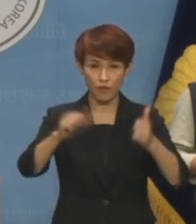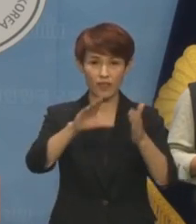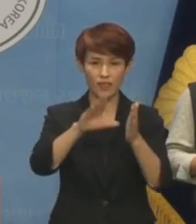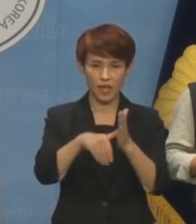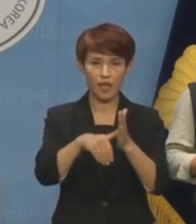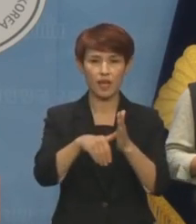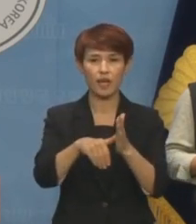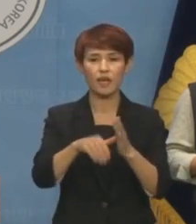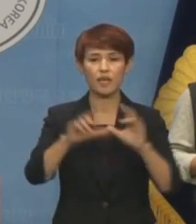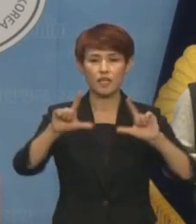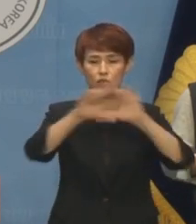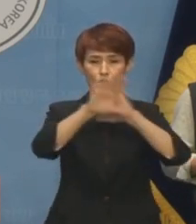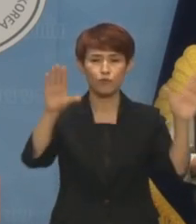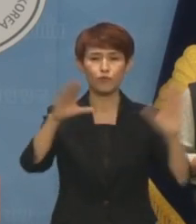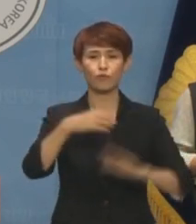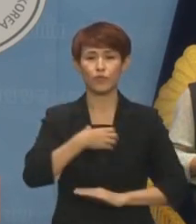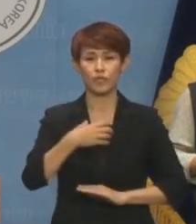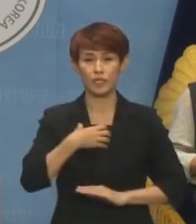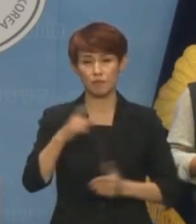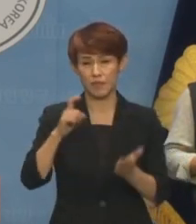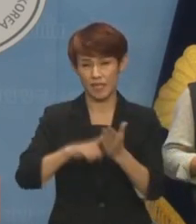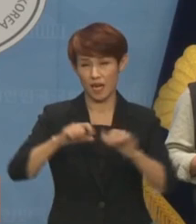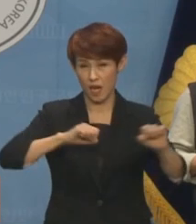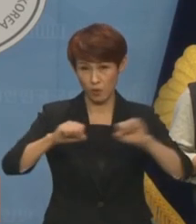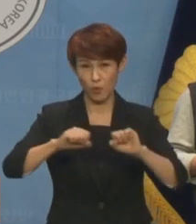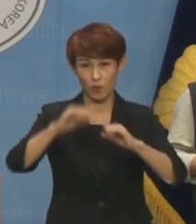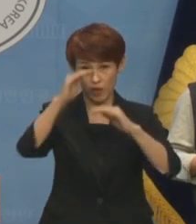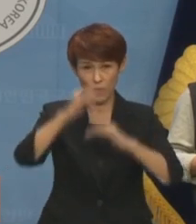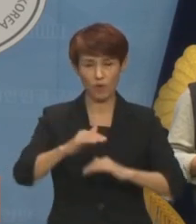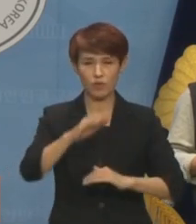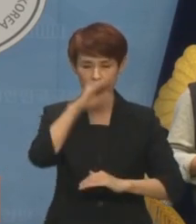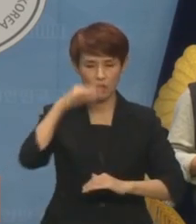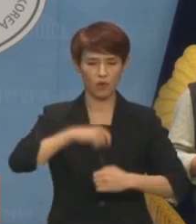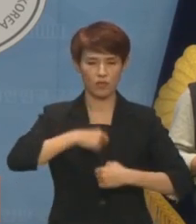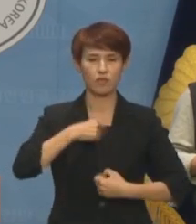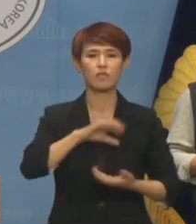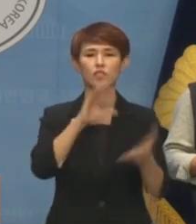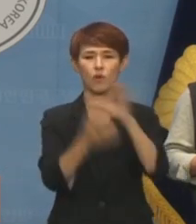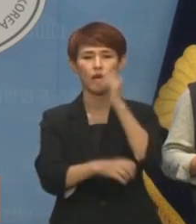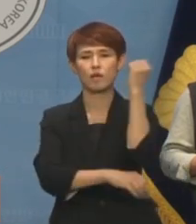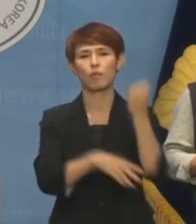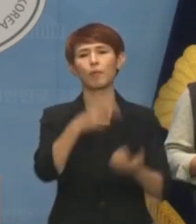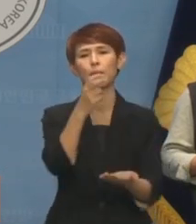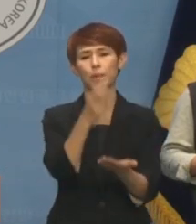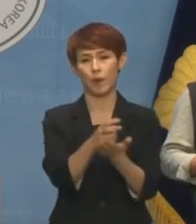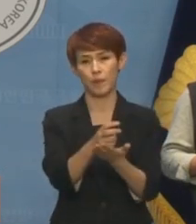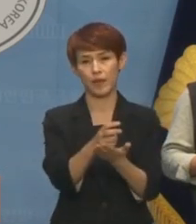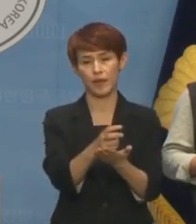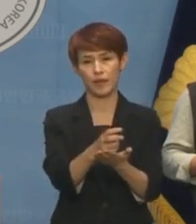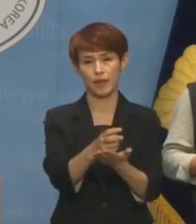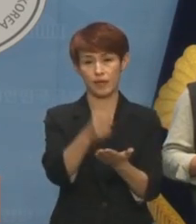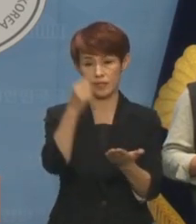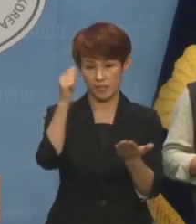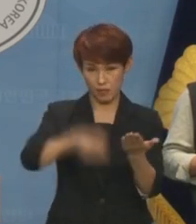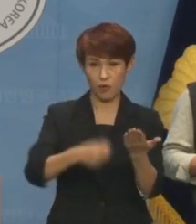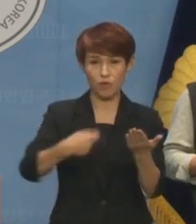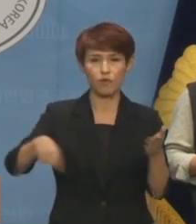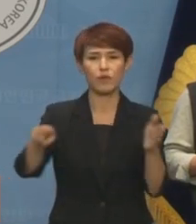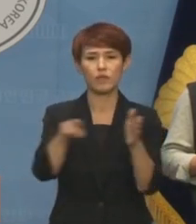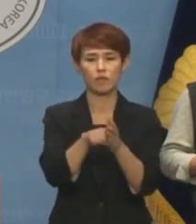비상행동은 산업전환 고용안전지원법의 개정 또는 정의로운 전환 기본법의 제정을